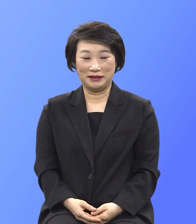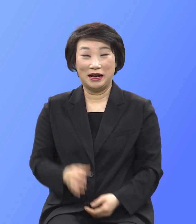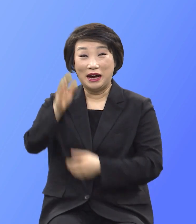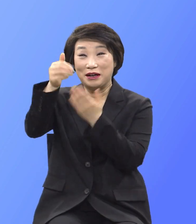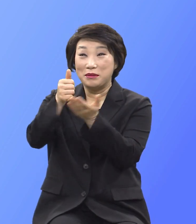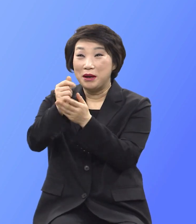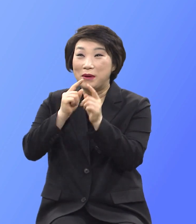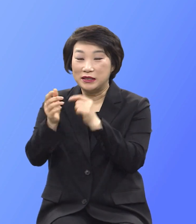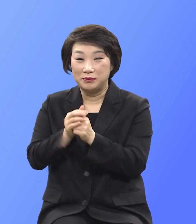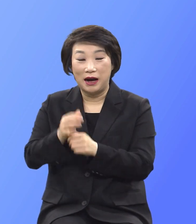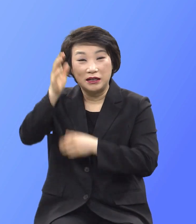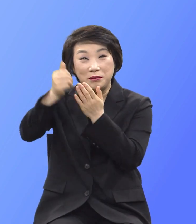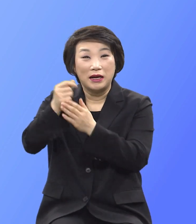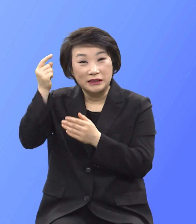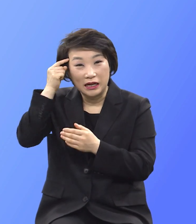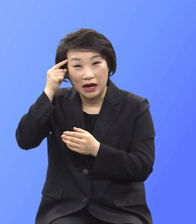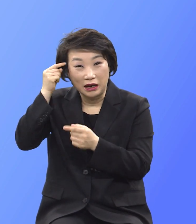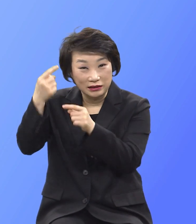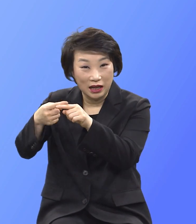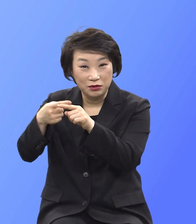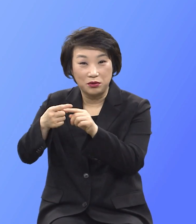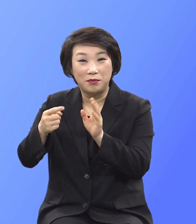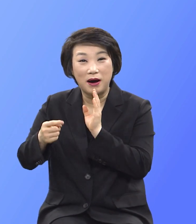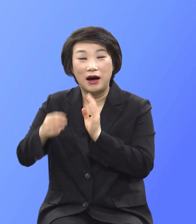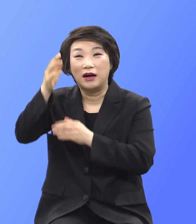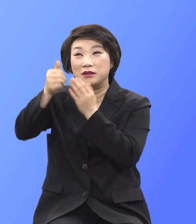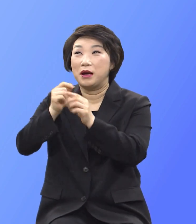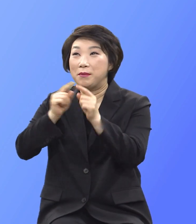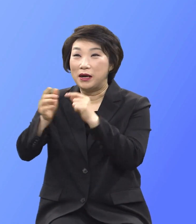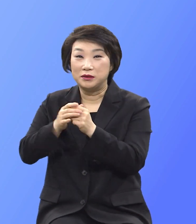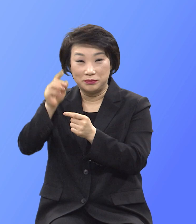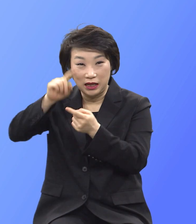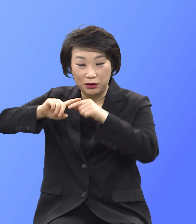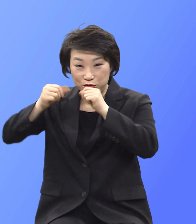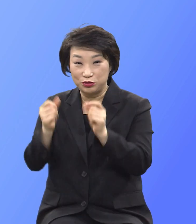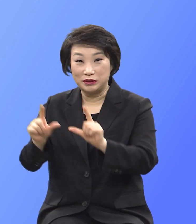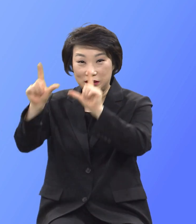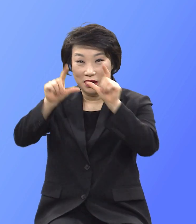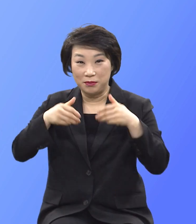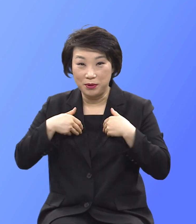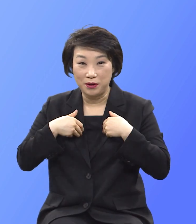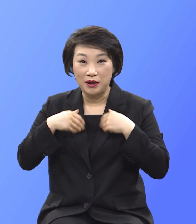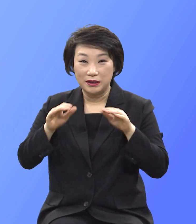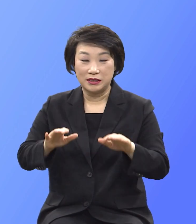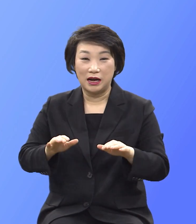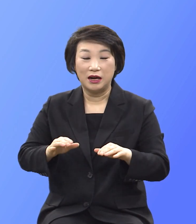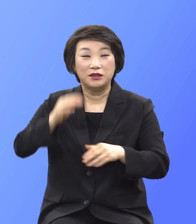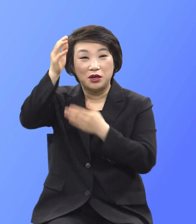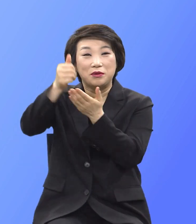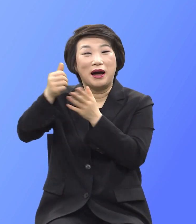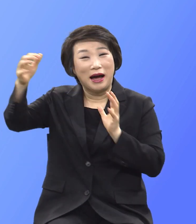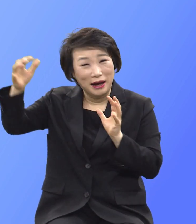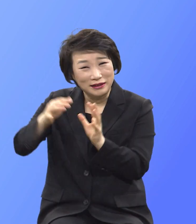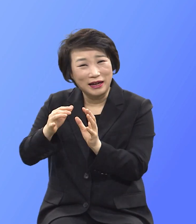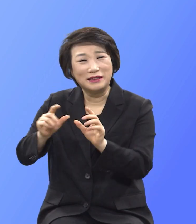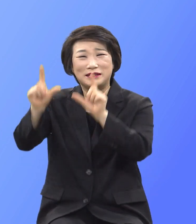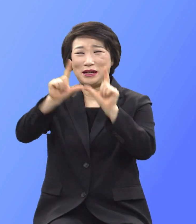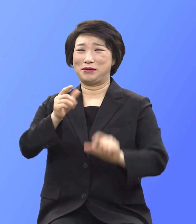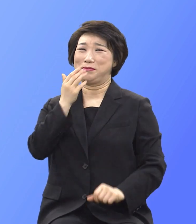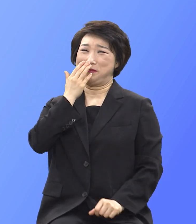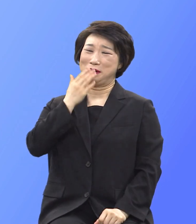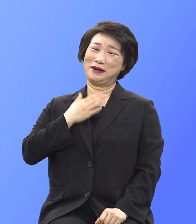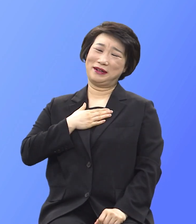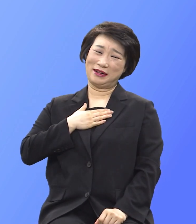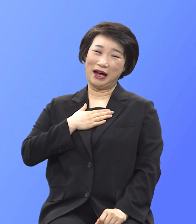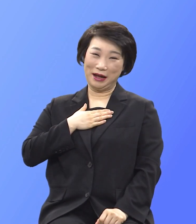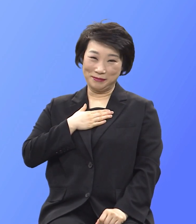하나님 말씀이 하나님의 생각이니 하나님의 말씀대로 살게 해요. 성령으로만 살 수 있다 이